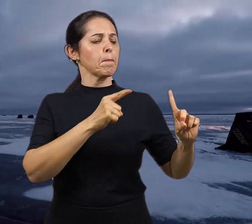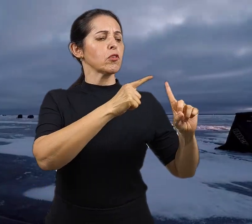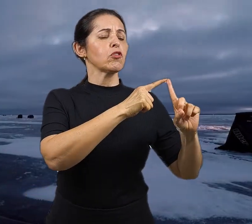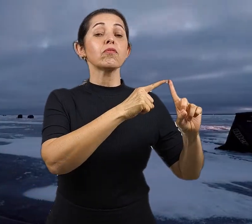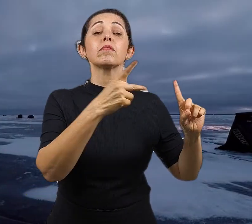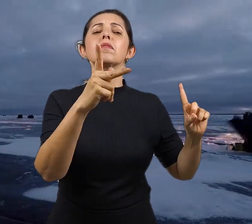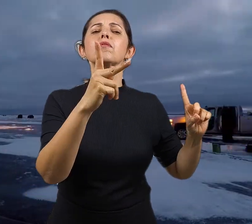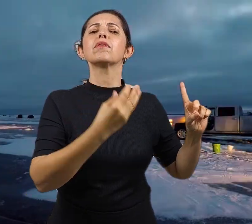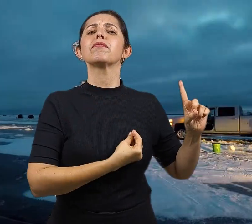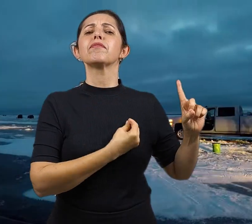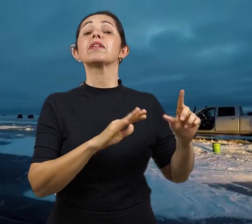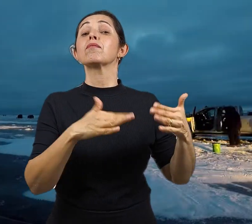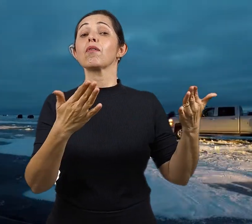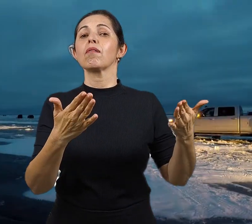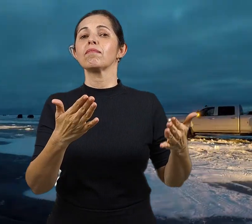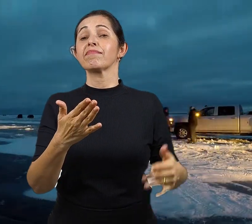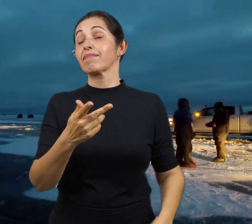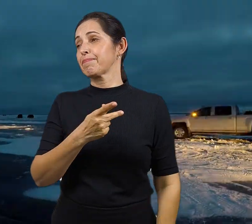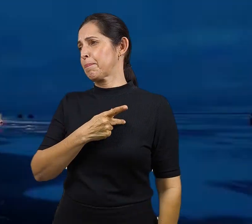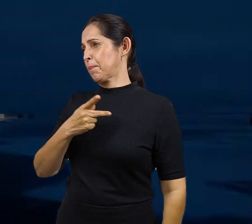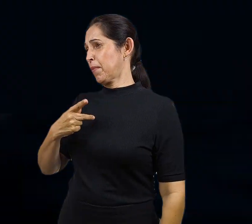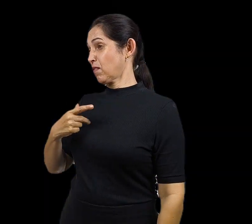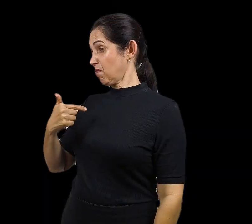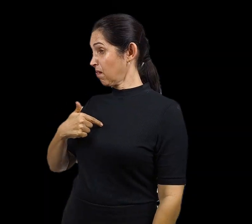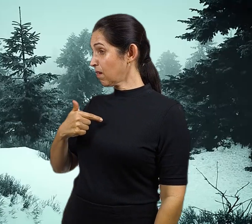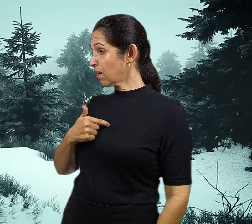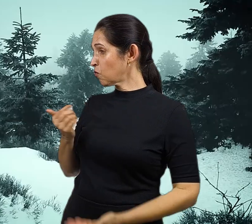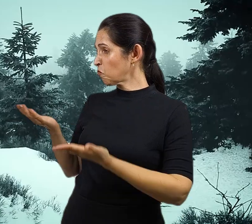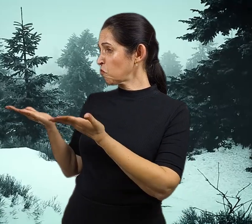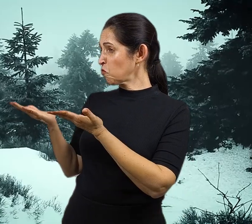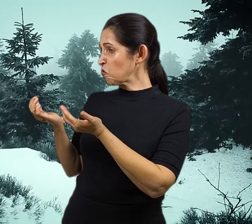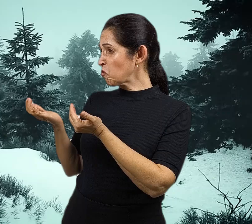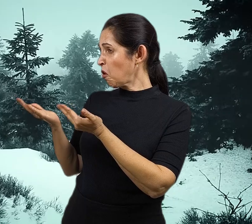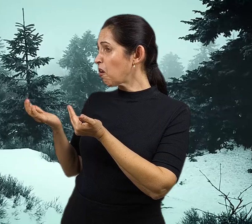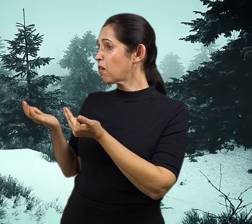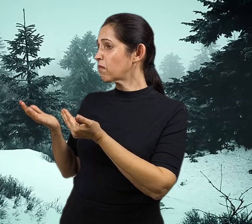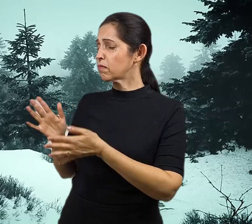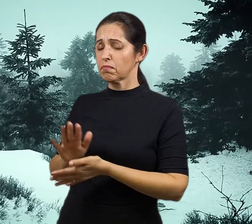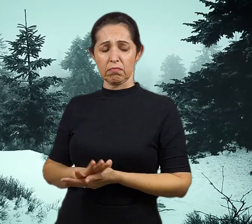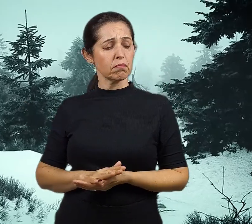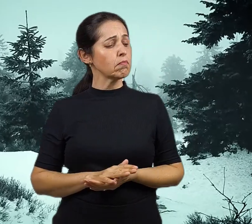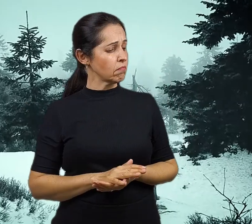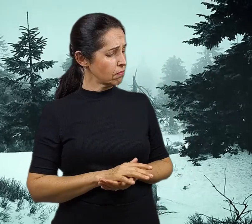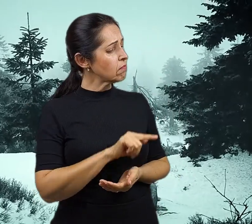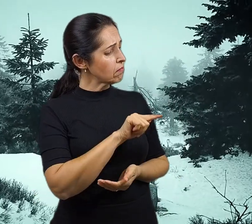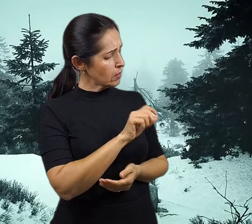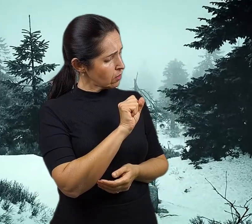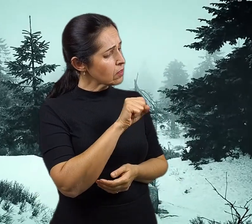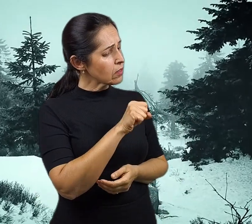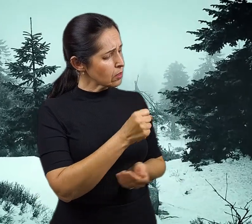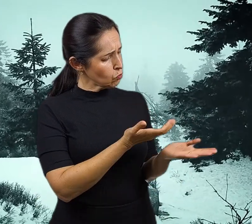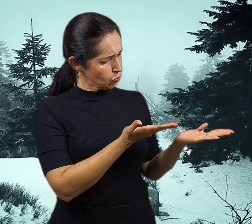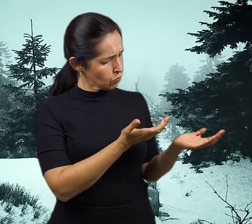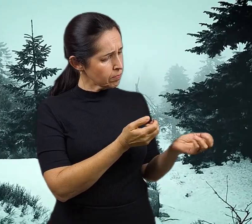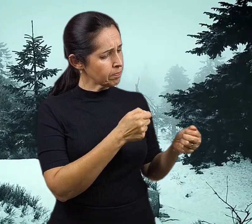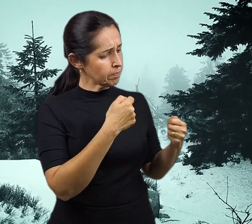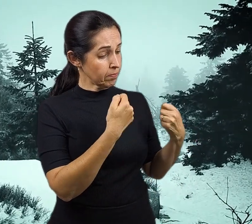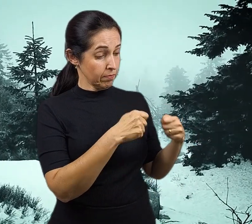tenho que progredir. Isso é necessário, preciso estudar, é fundamental. E uma coisa que a gente tem insistido com os